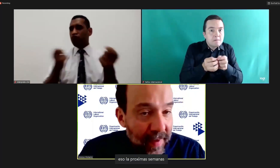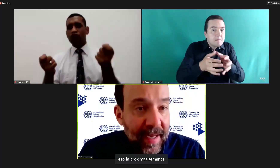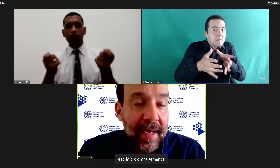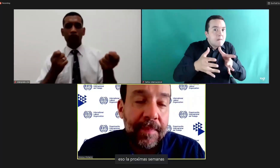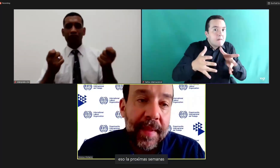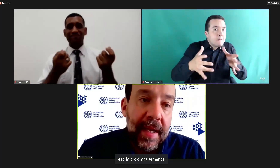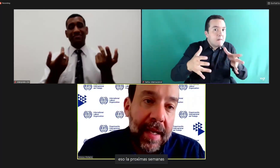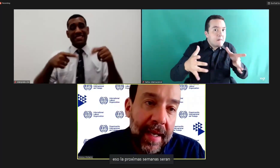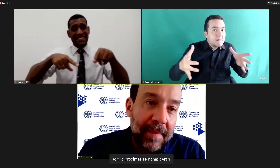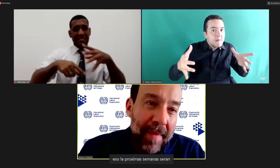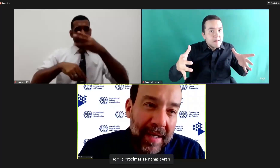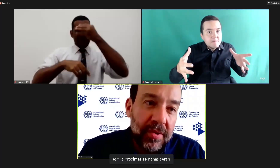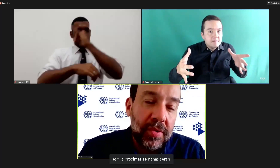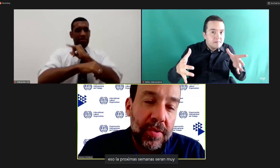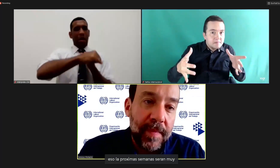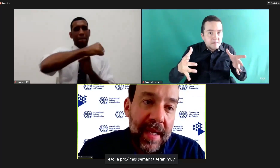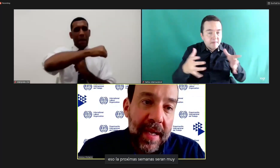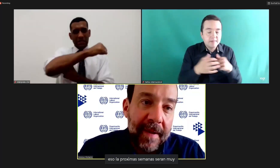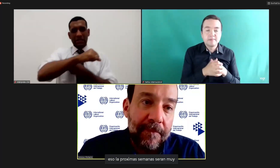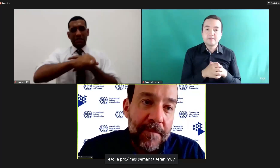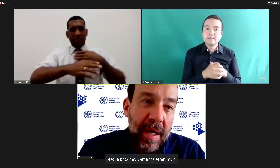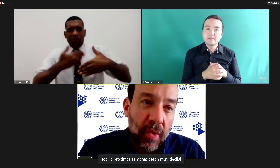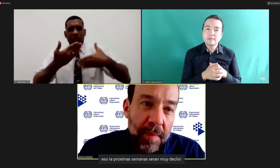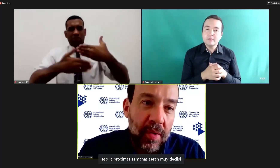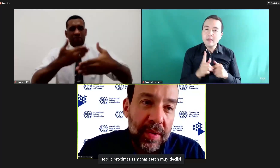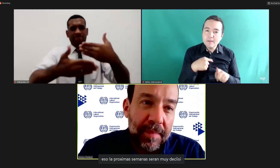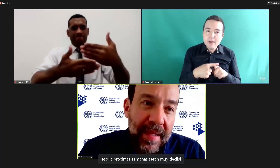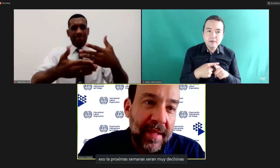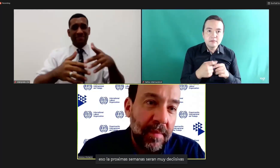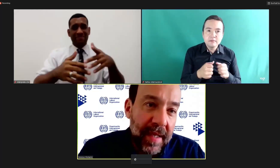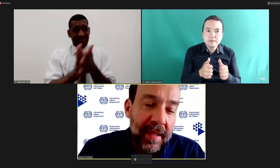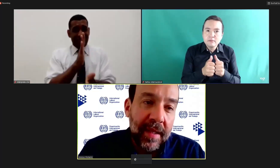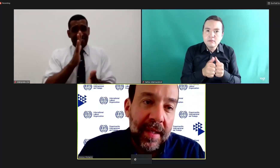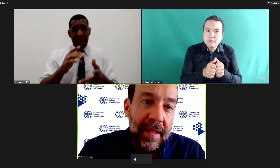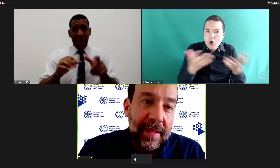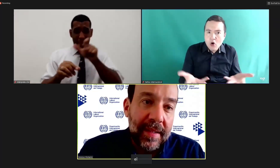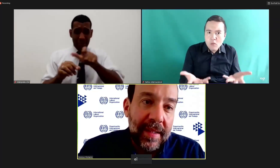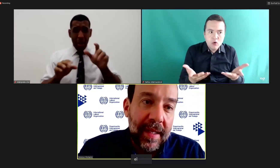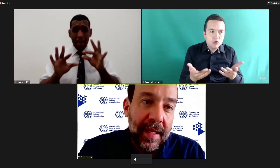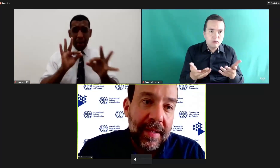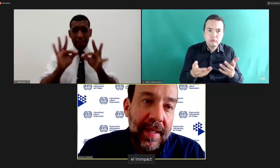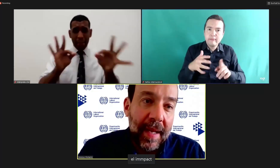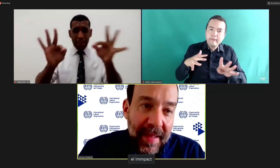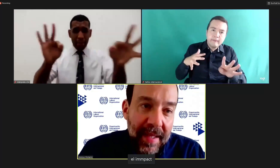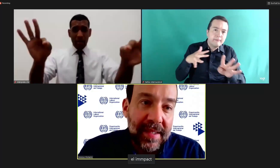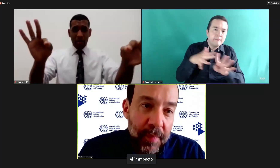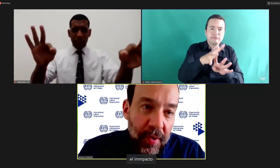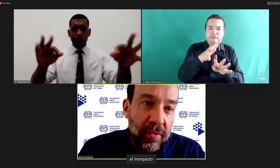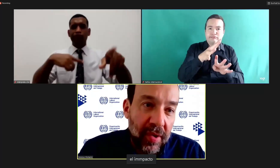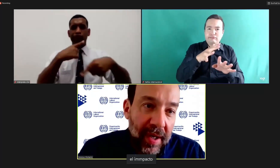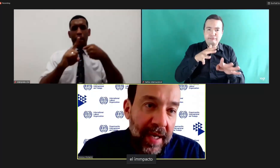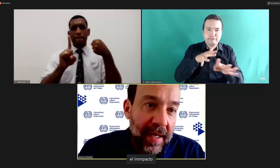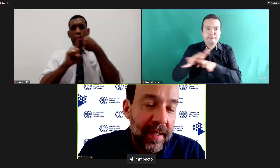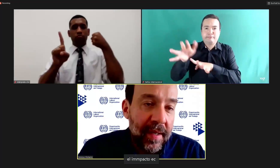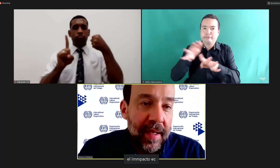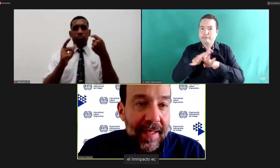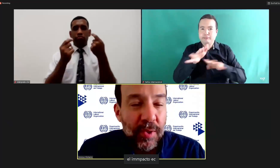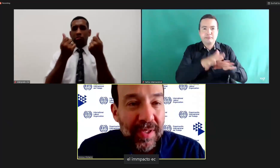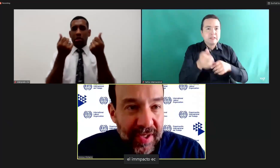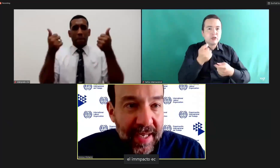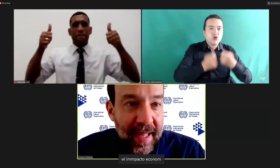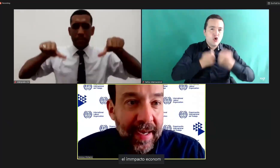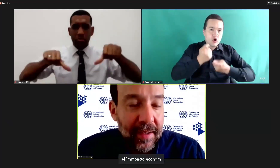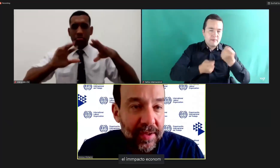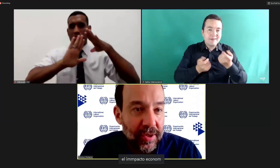Y de cierta manera, el impacto económico depende también de qué medidas se puede controlar